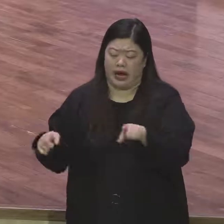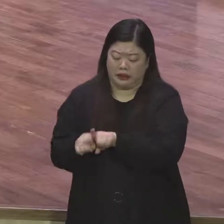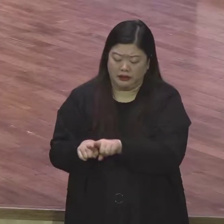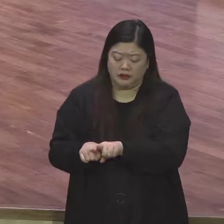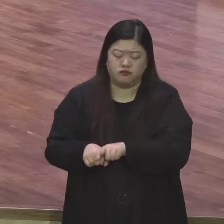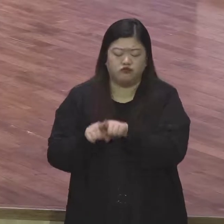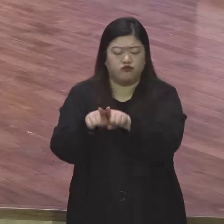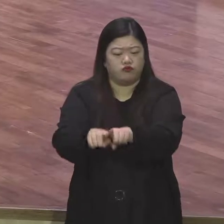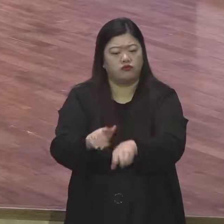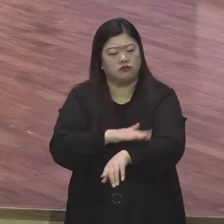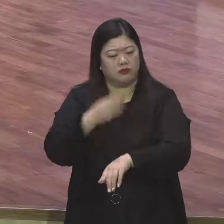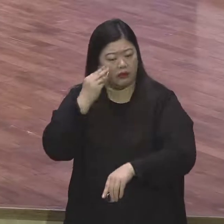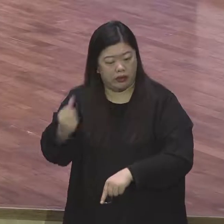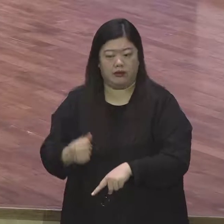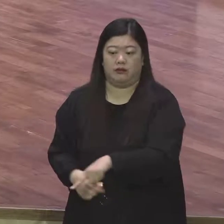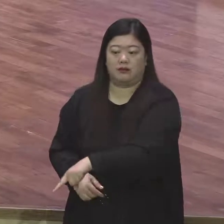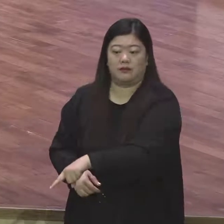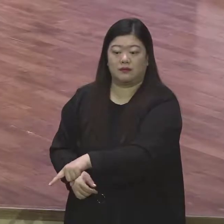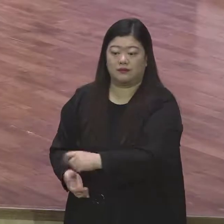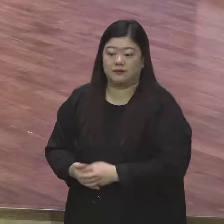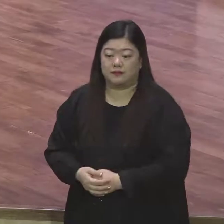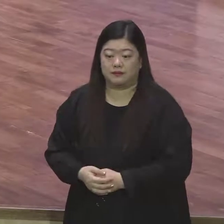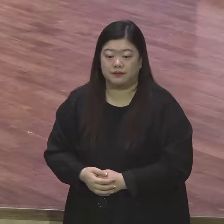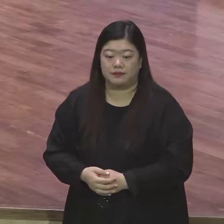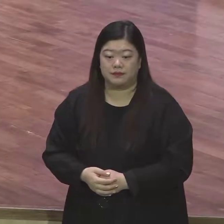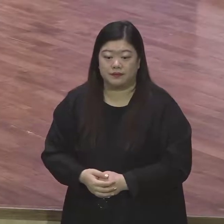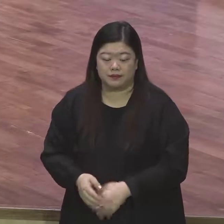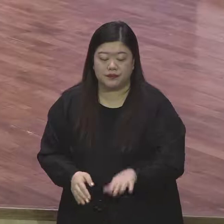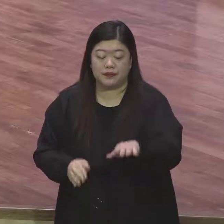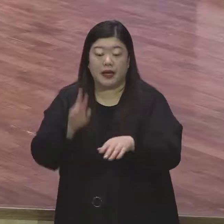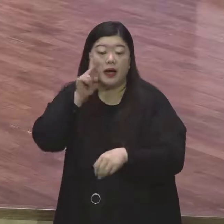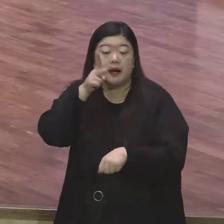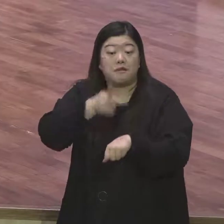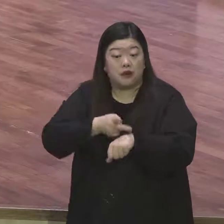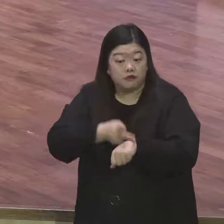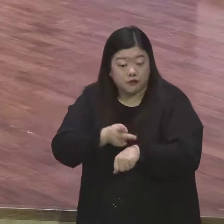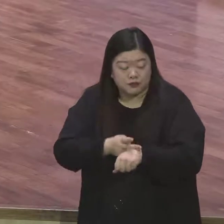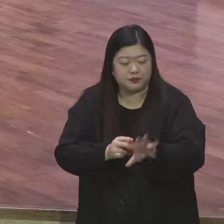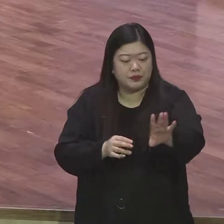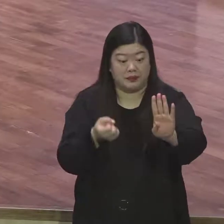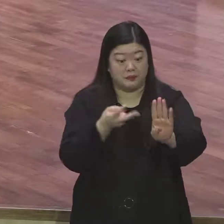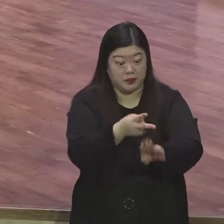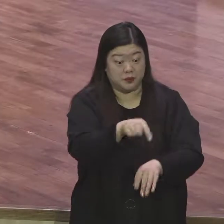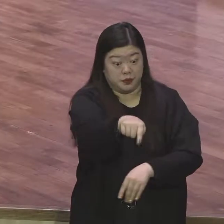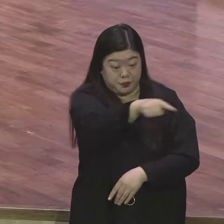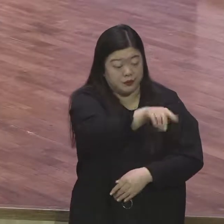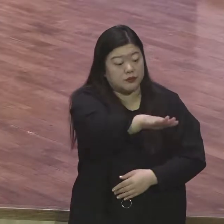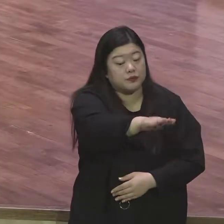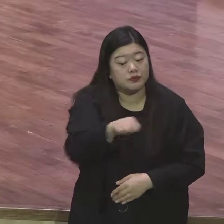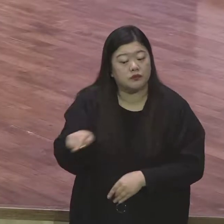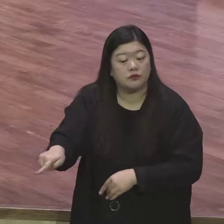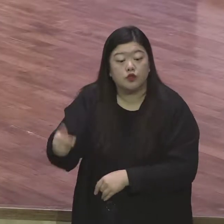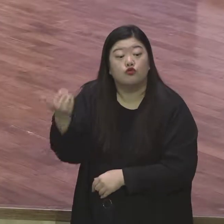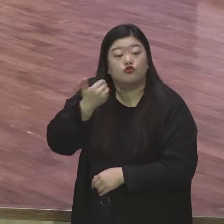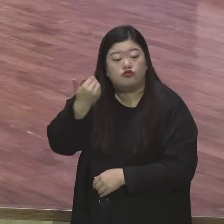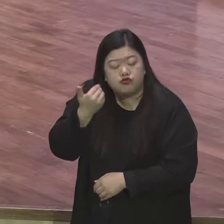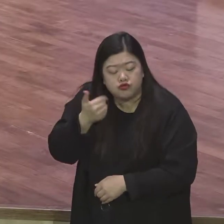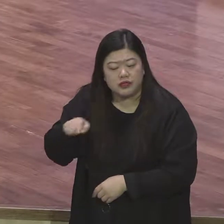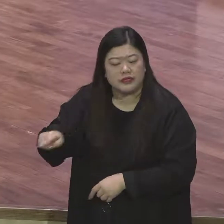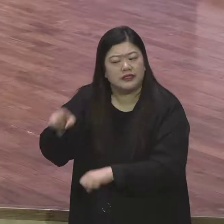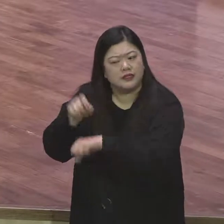바울은 디모데의 영적인 삶의 모습에 대해서 구체적으로 빌립보 교회